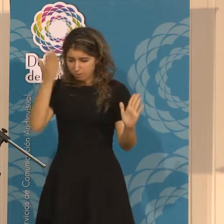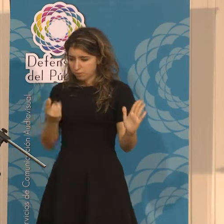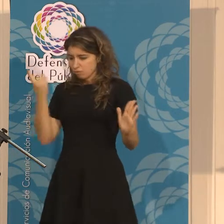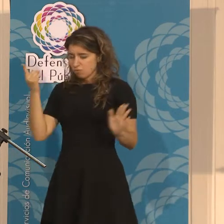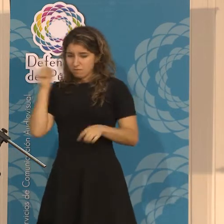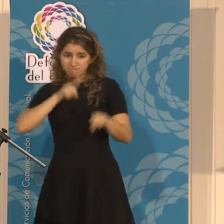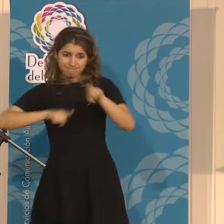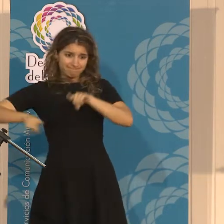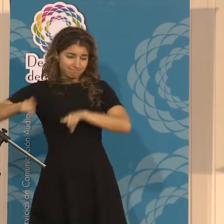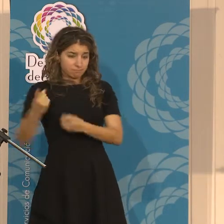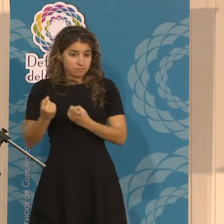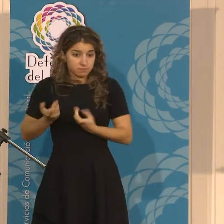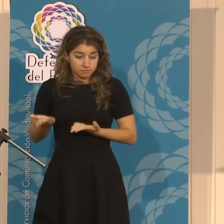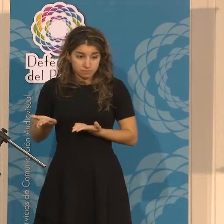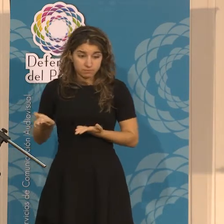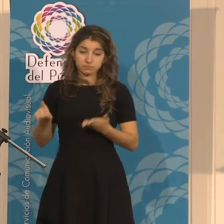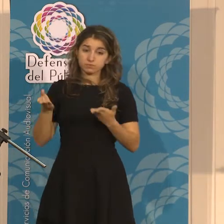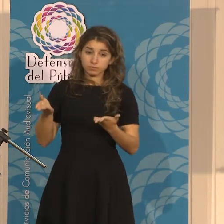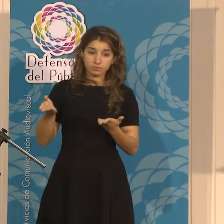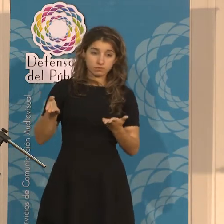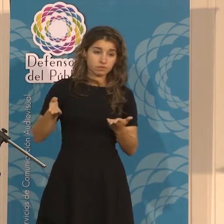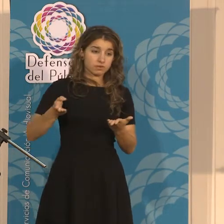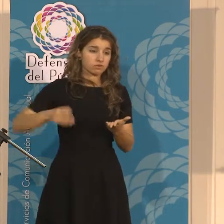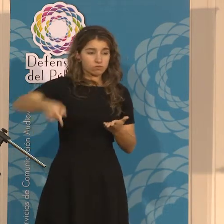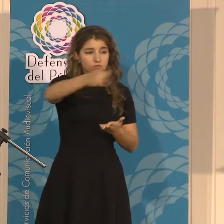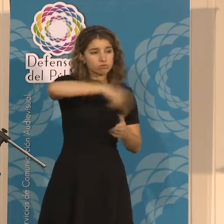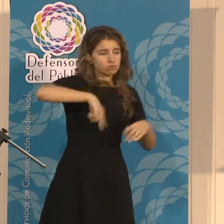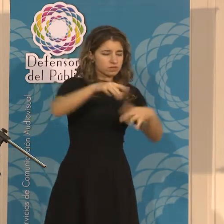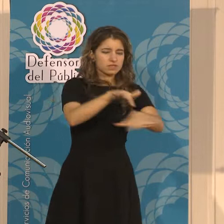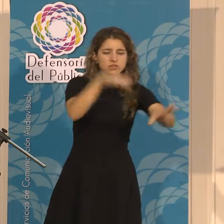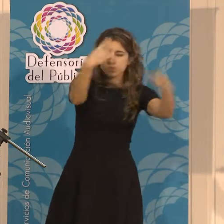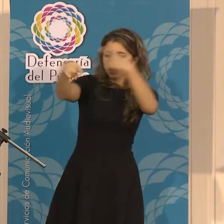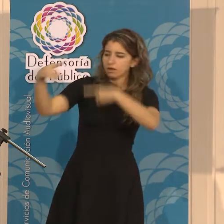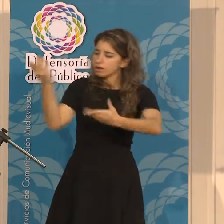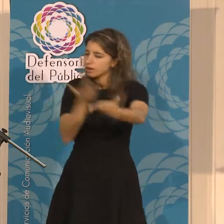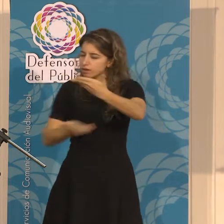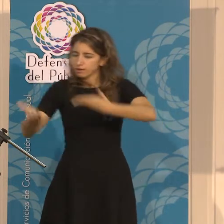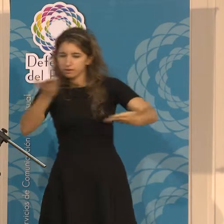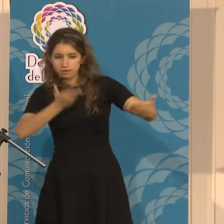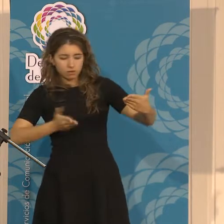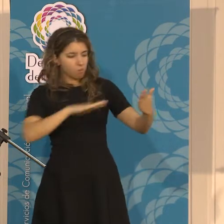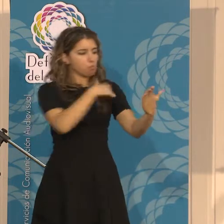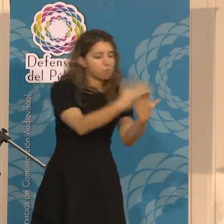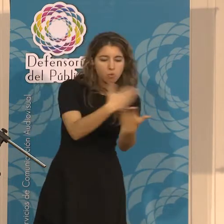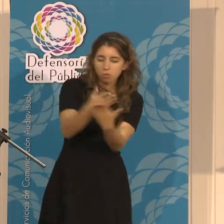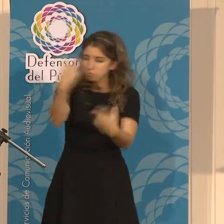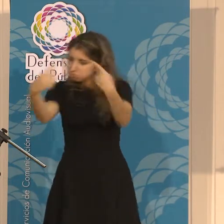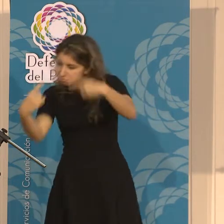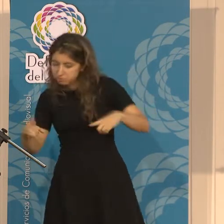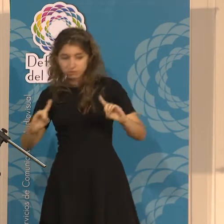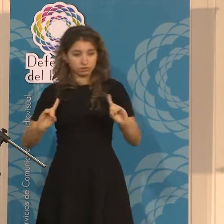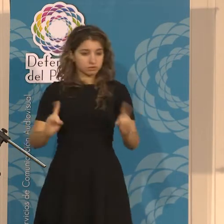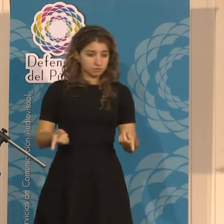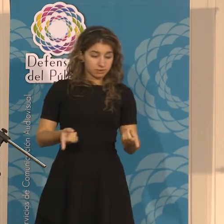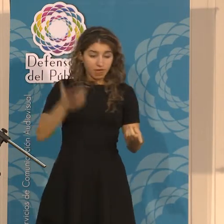sector que pueda dar respuestas a las realidades compartidas y a las particularidades de las propuestas según los objetivos que se propone cada